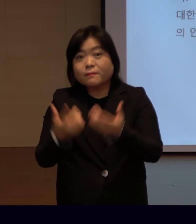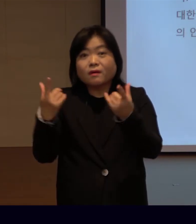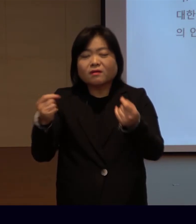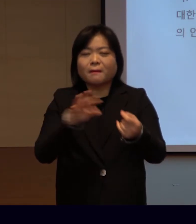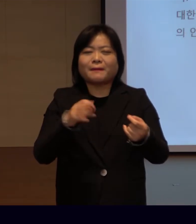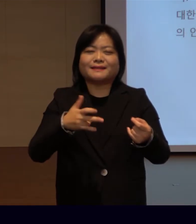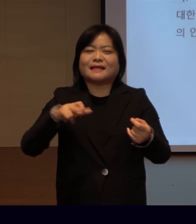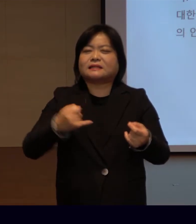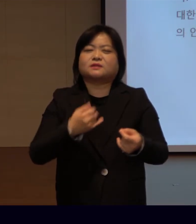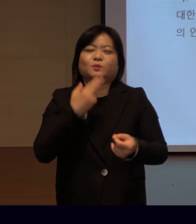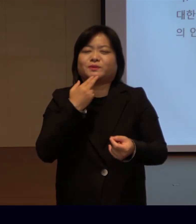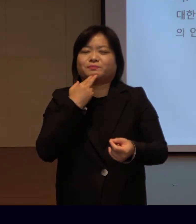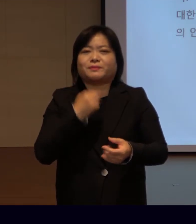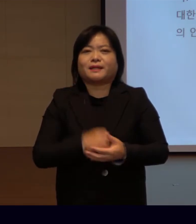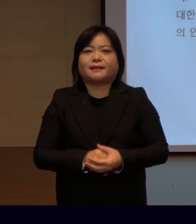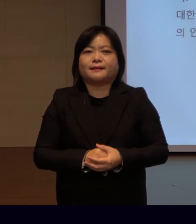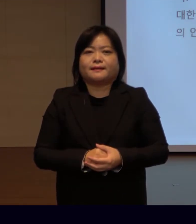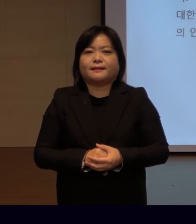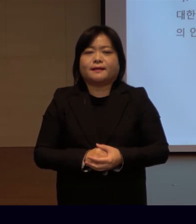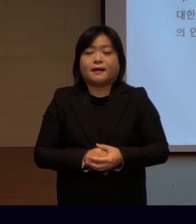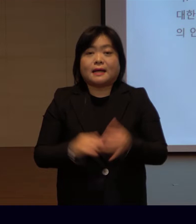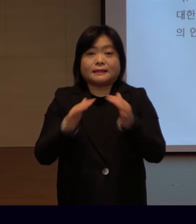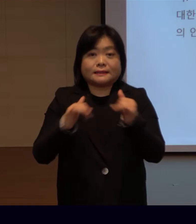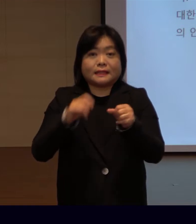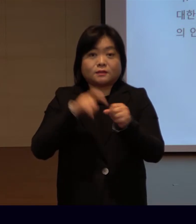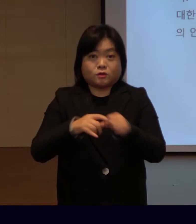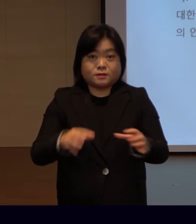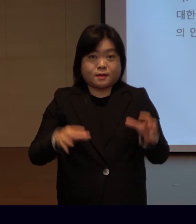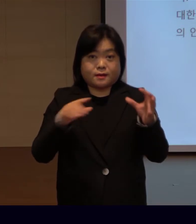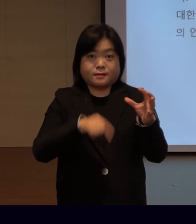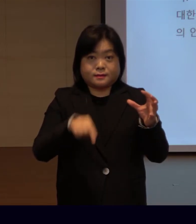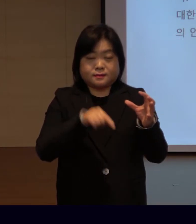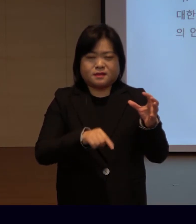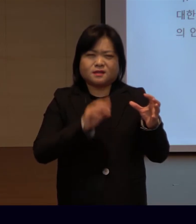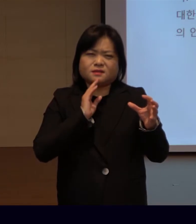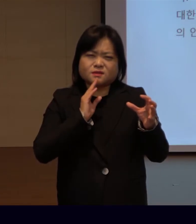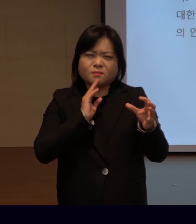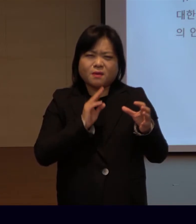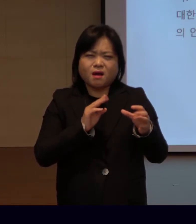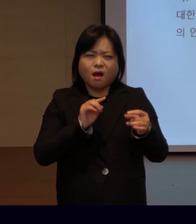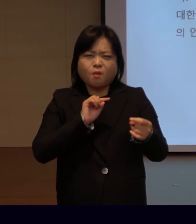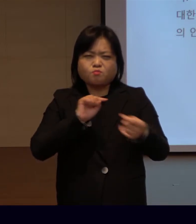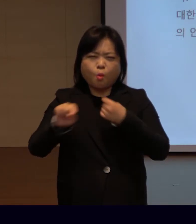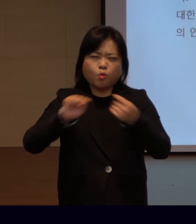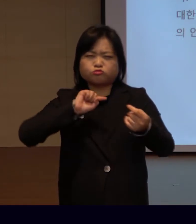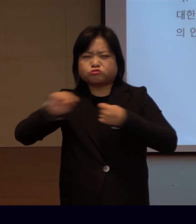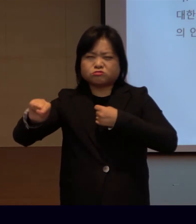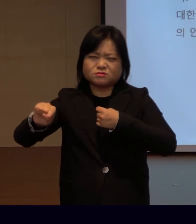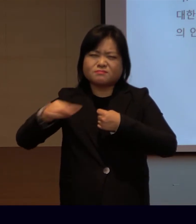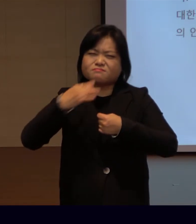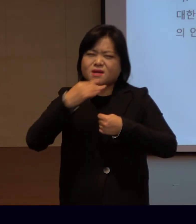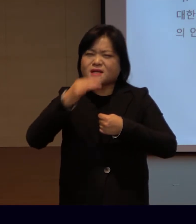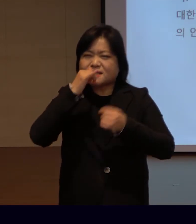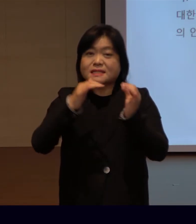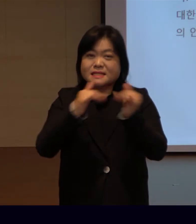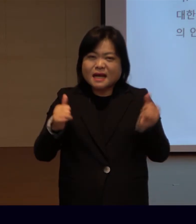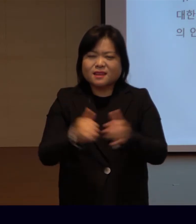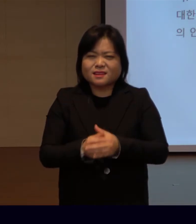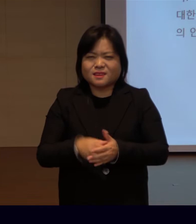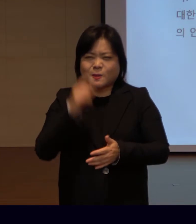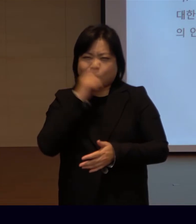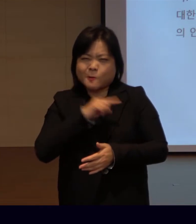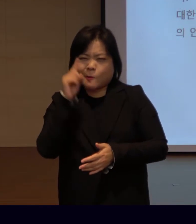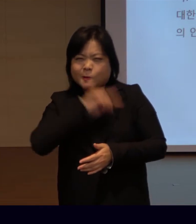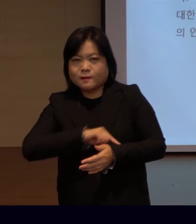거 없습니다. 인간극의 세계는 정말 모순 덩어리인 인간들, 용렬하고